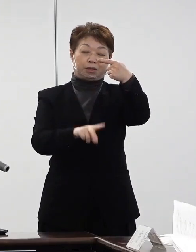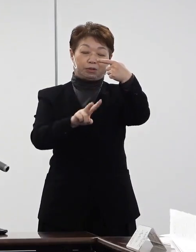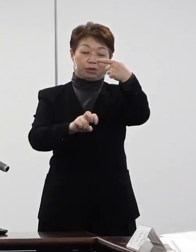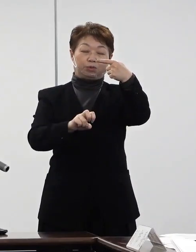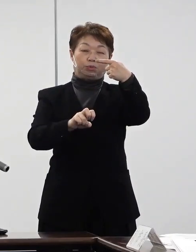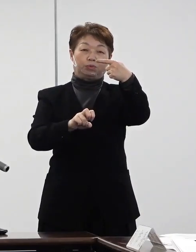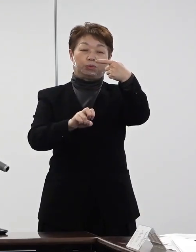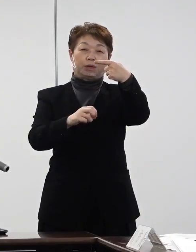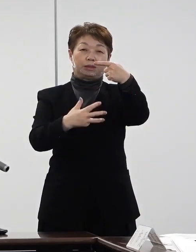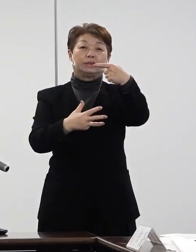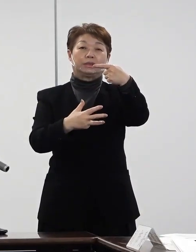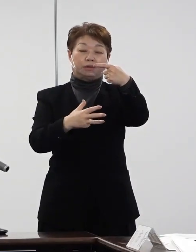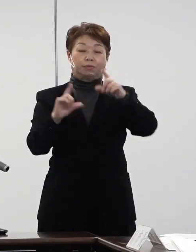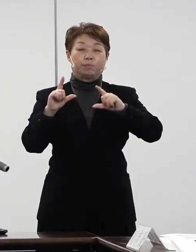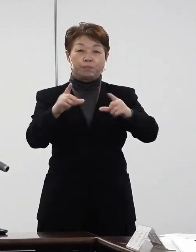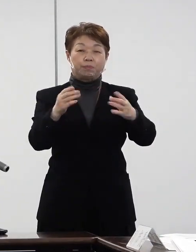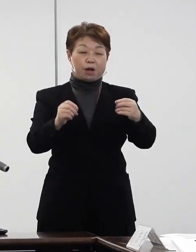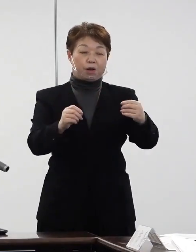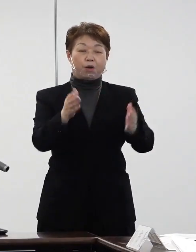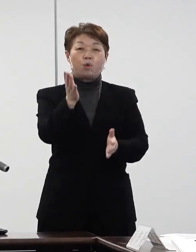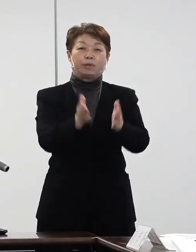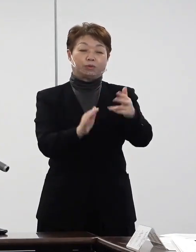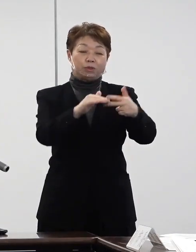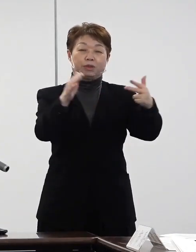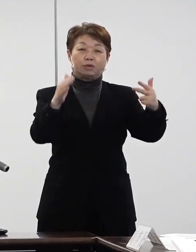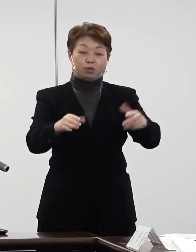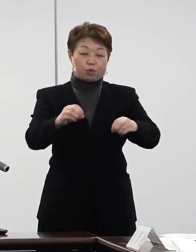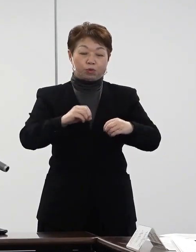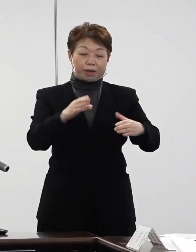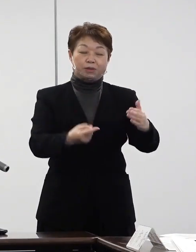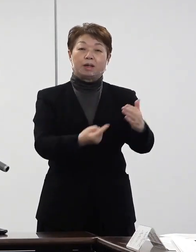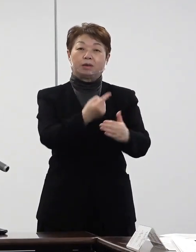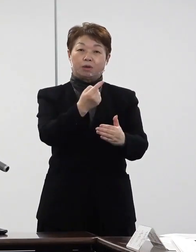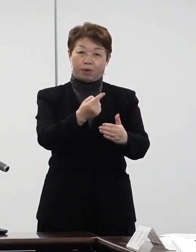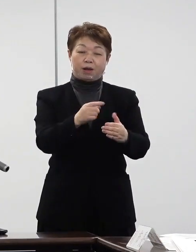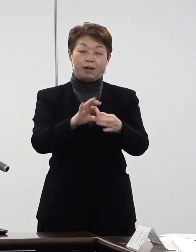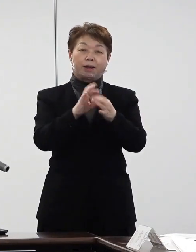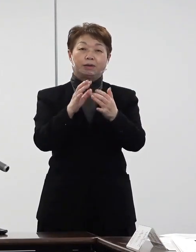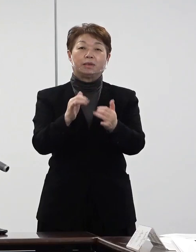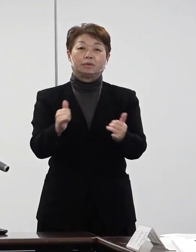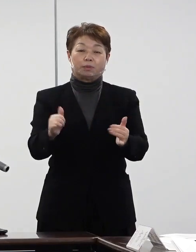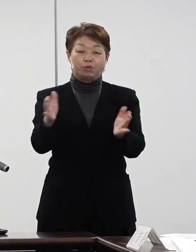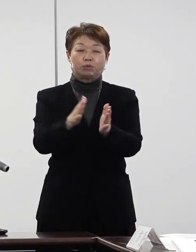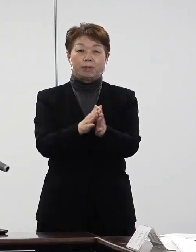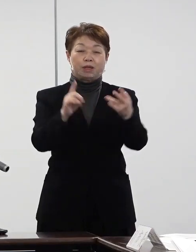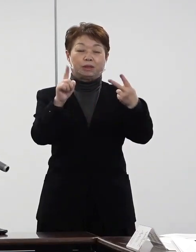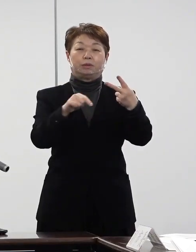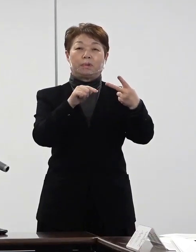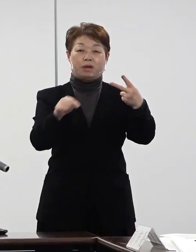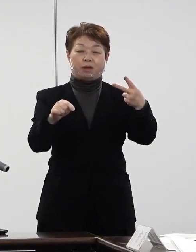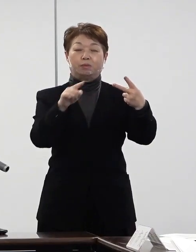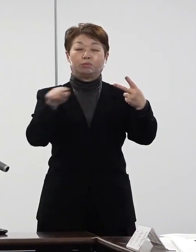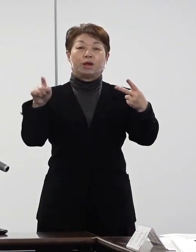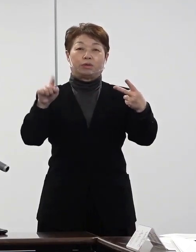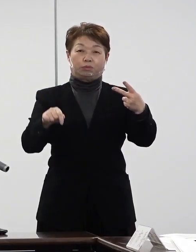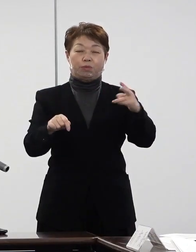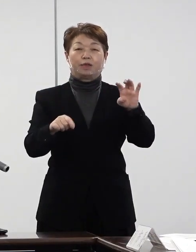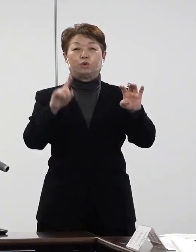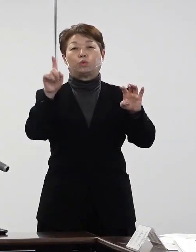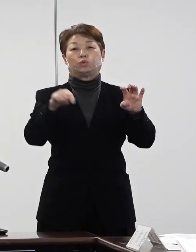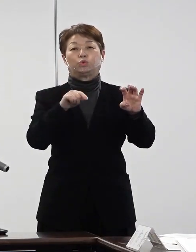28日に公表した保育施設クラスターで関連の方を含め2名増加し